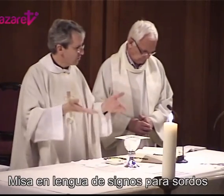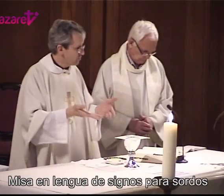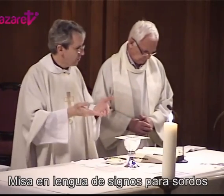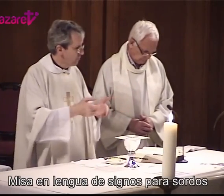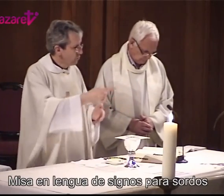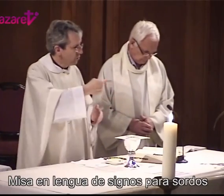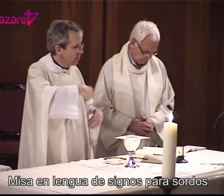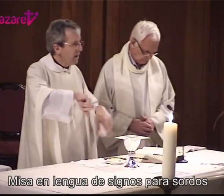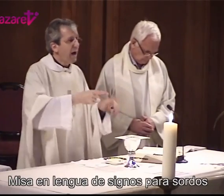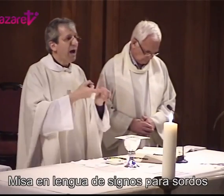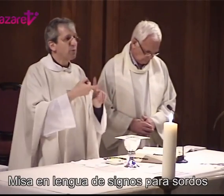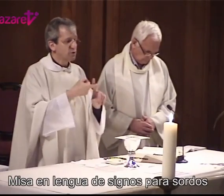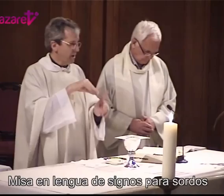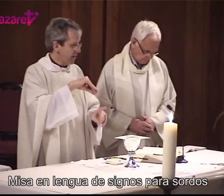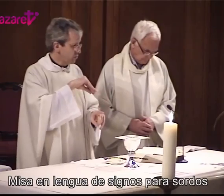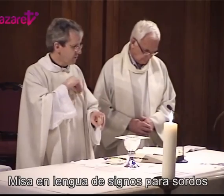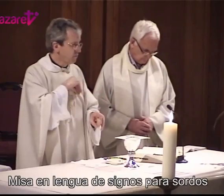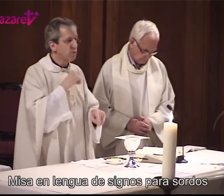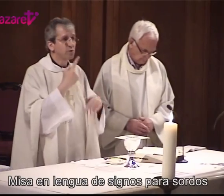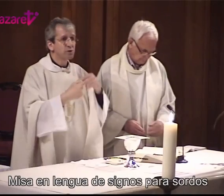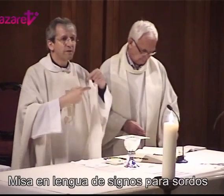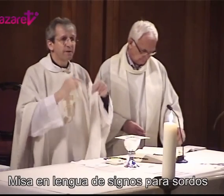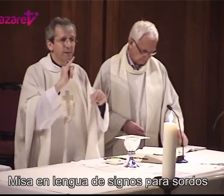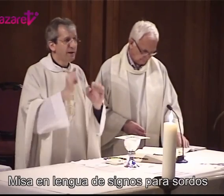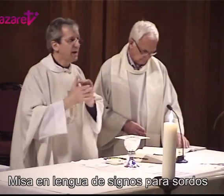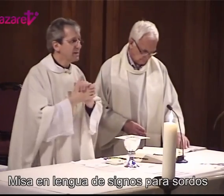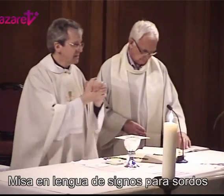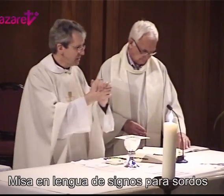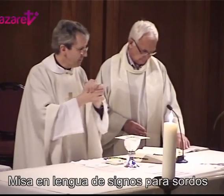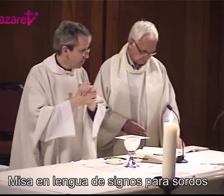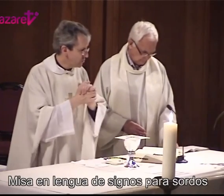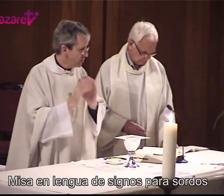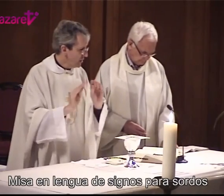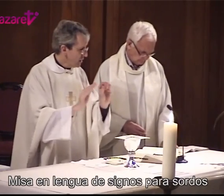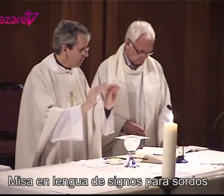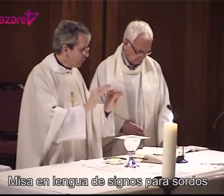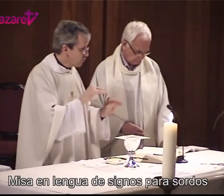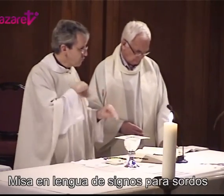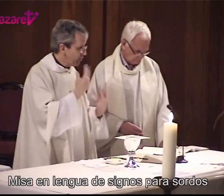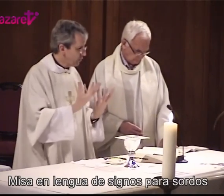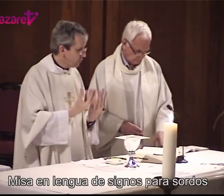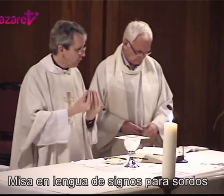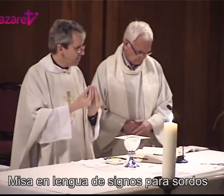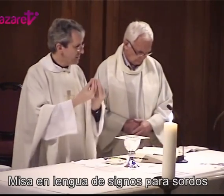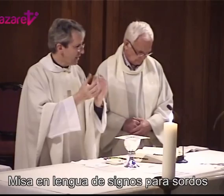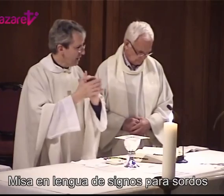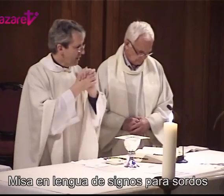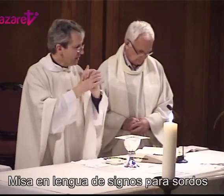por el mundo, a nuestros hermanos difuntos, familiares y amigos, y cuantos murieron en tu amistad,